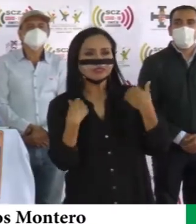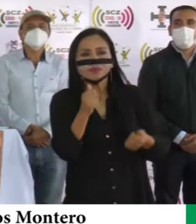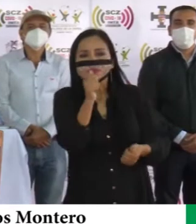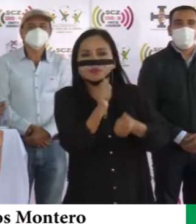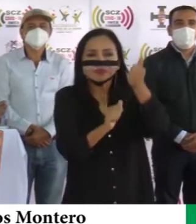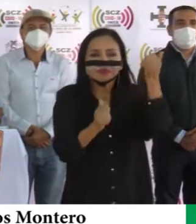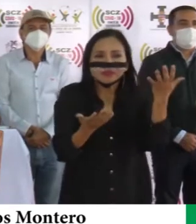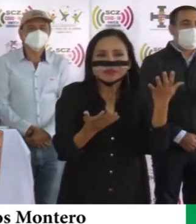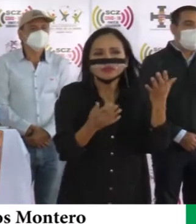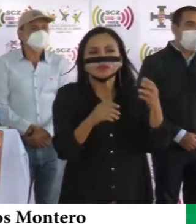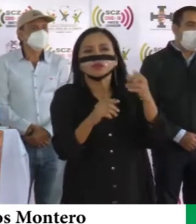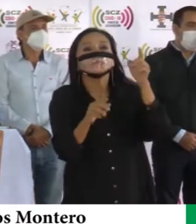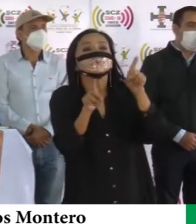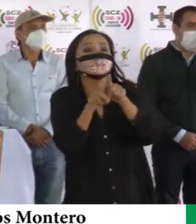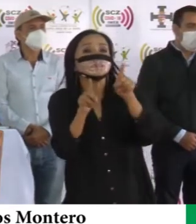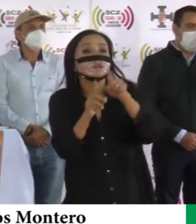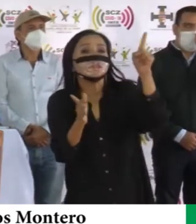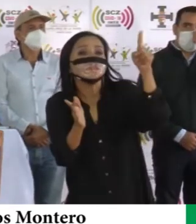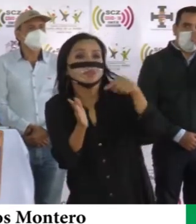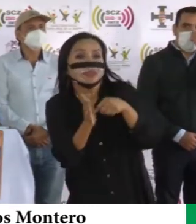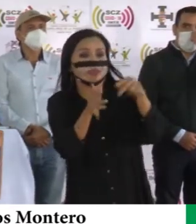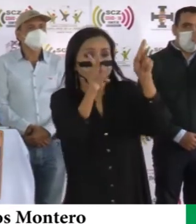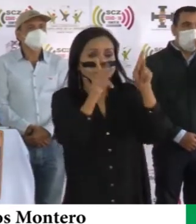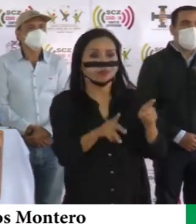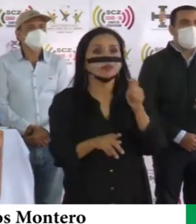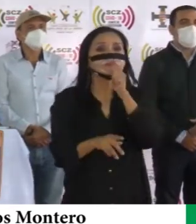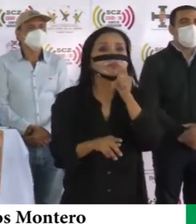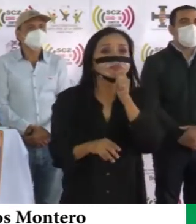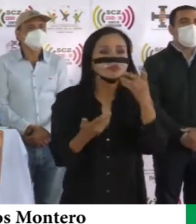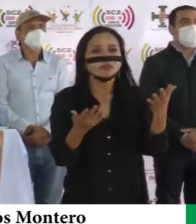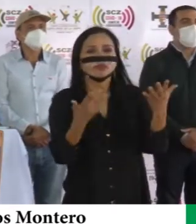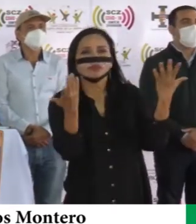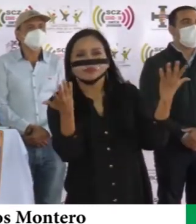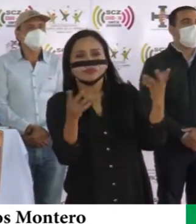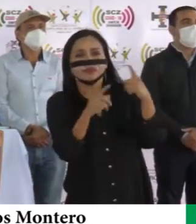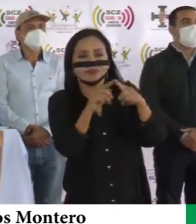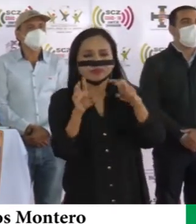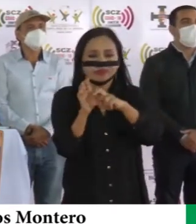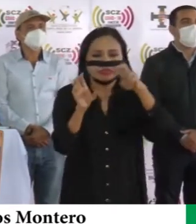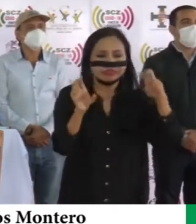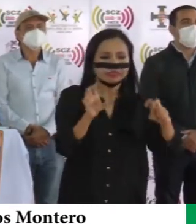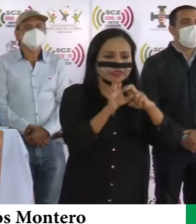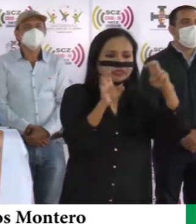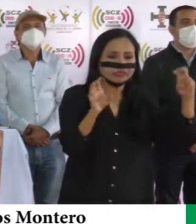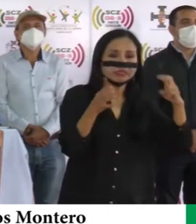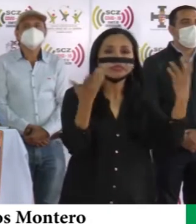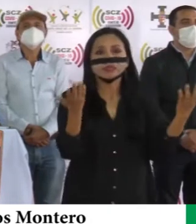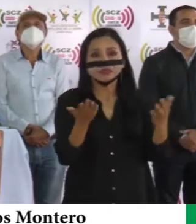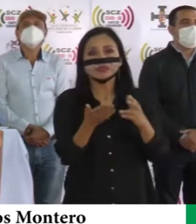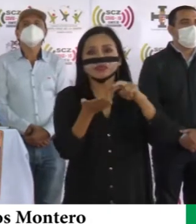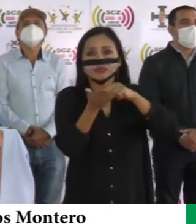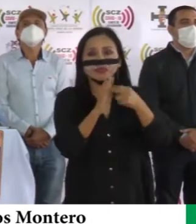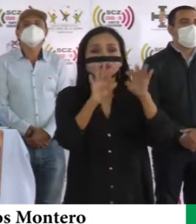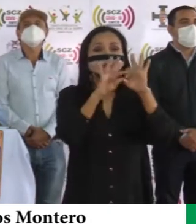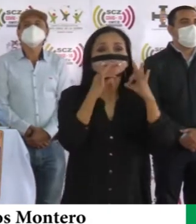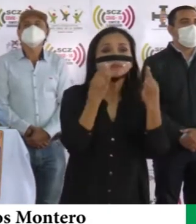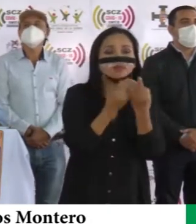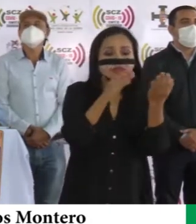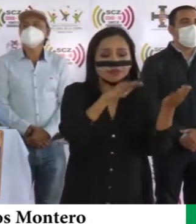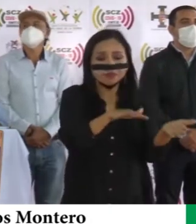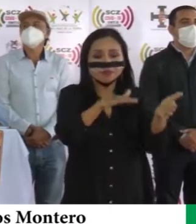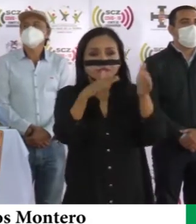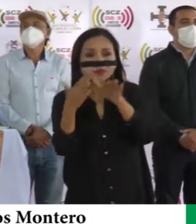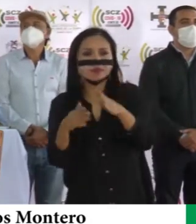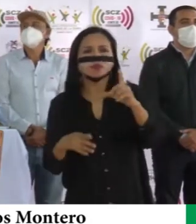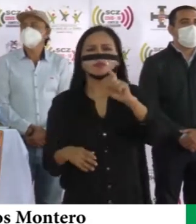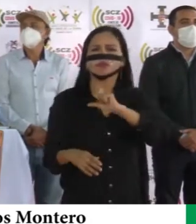más o 1,000 bajas ya prácticamente, donde hay familias que han enlutado. Hay familias de los